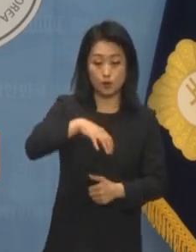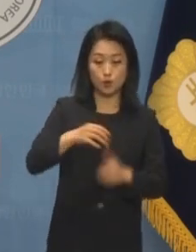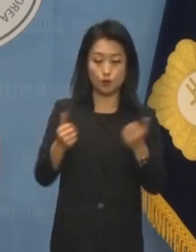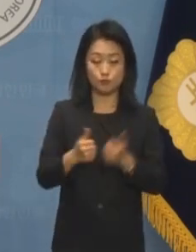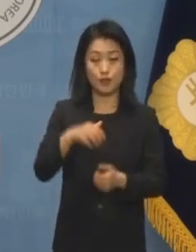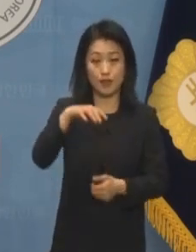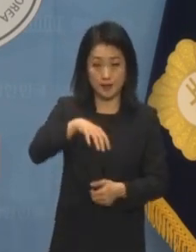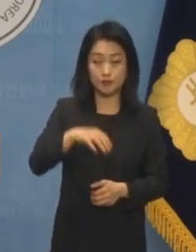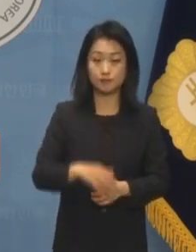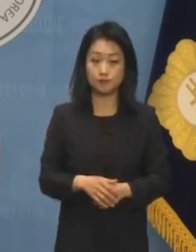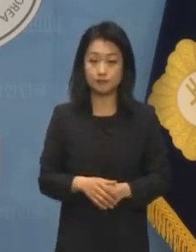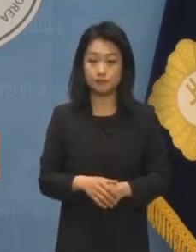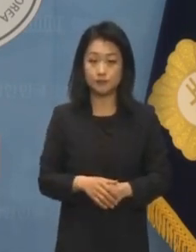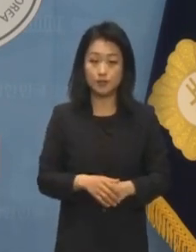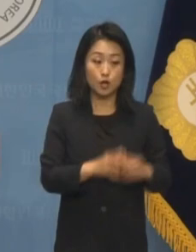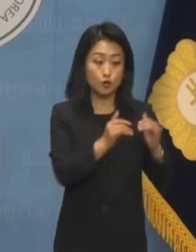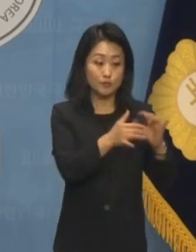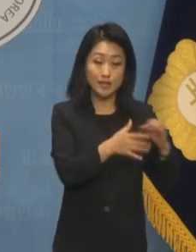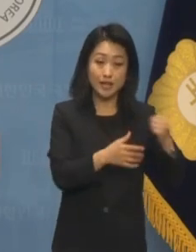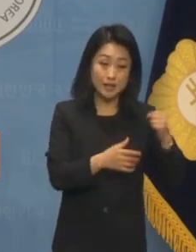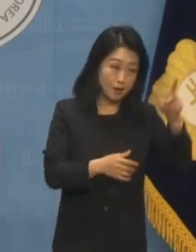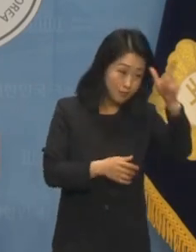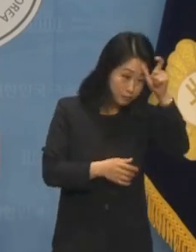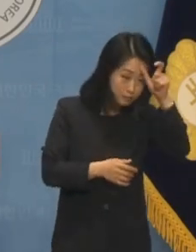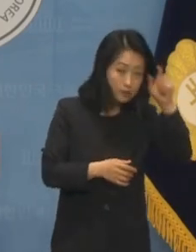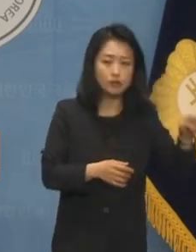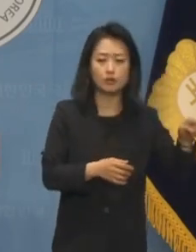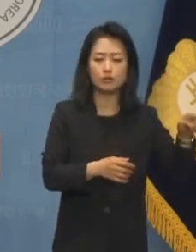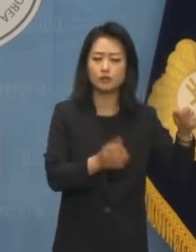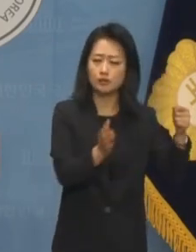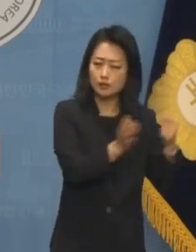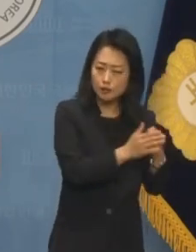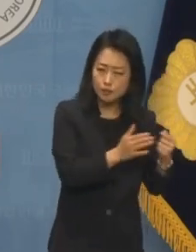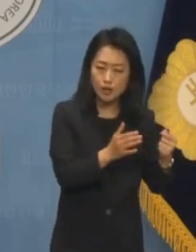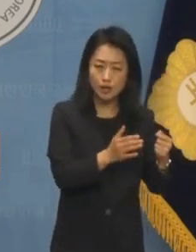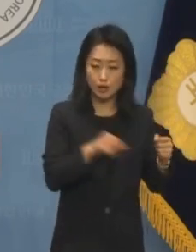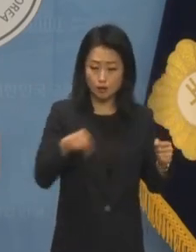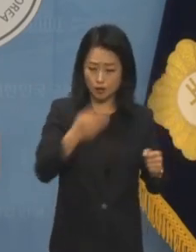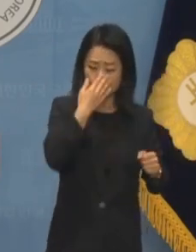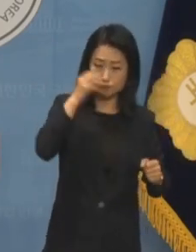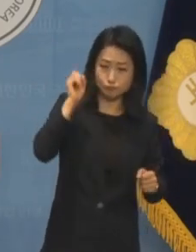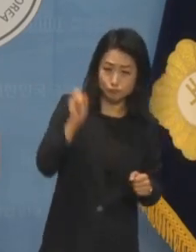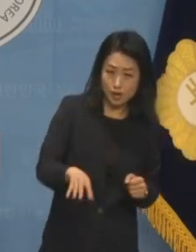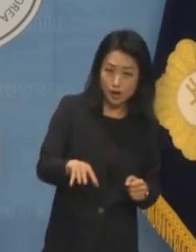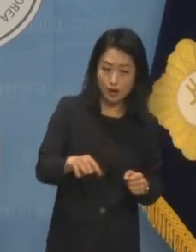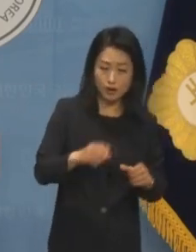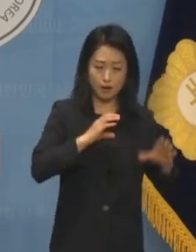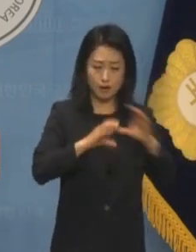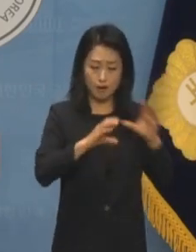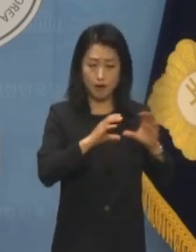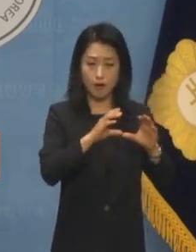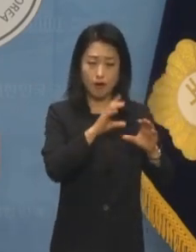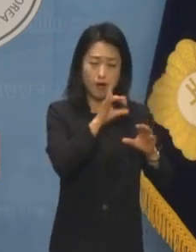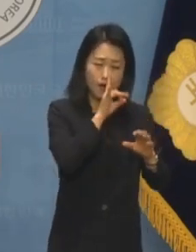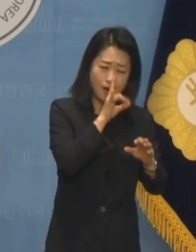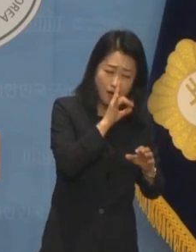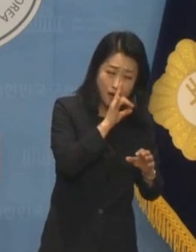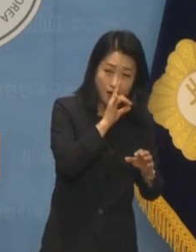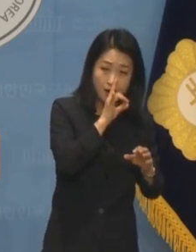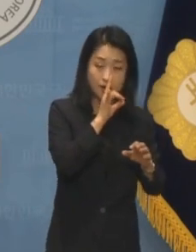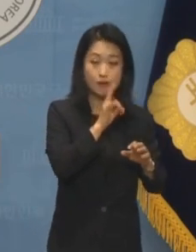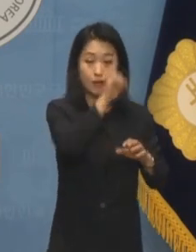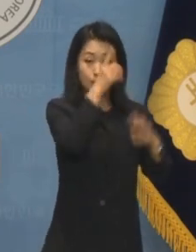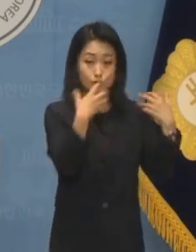국민의힘의 목리는 이런 대원칙을 무시하고 불통과 실정으로 얼룩진 국정을 감시하고 견제해야